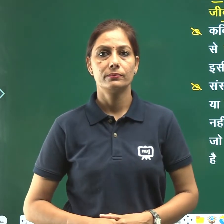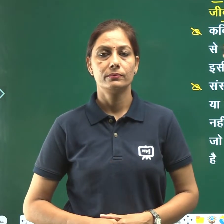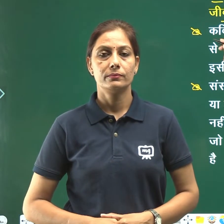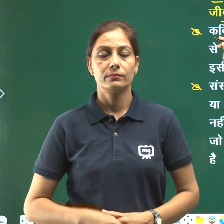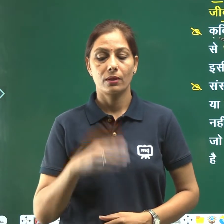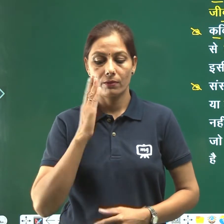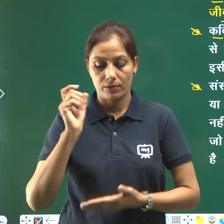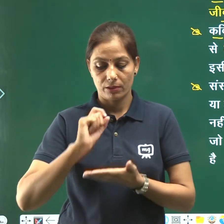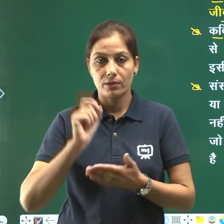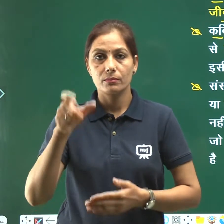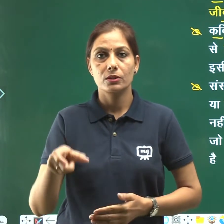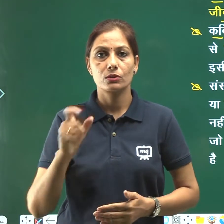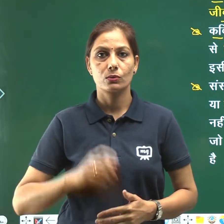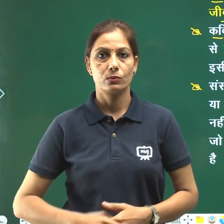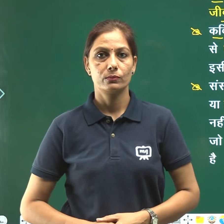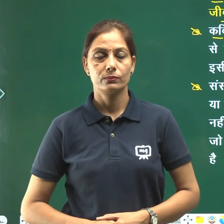कवि को